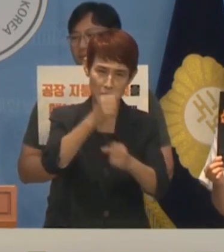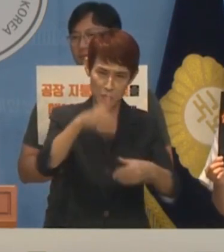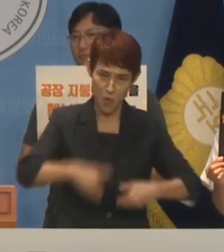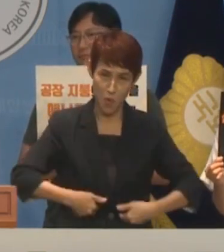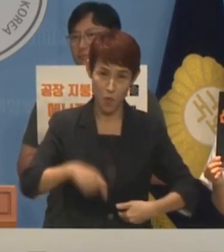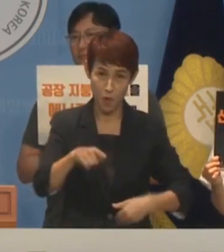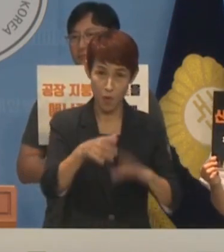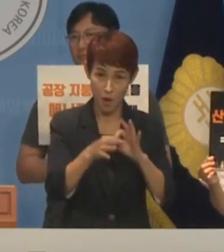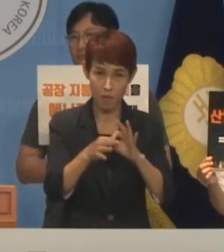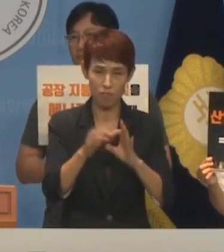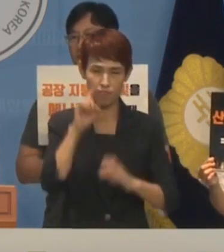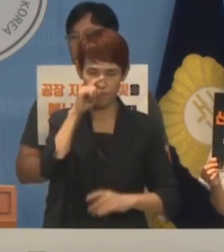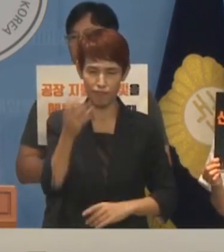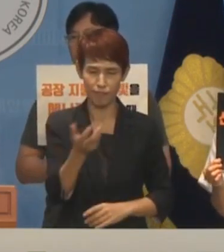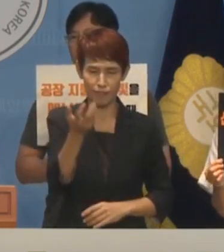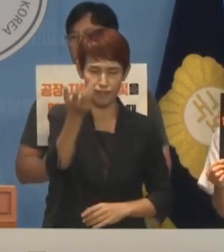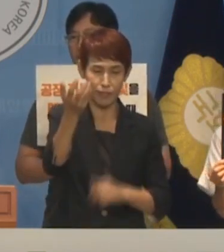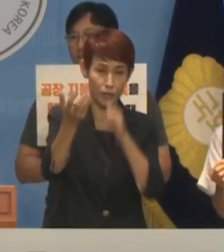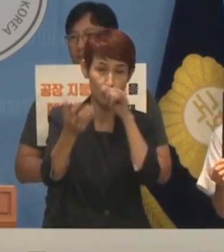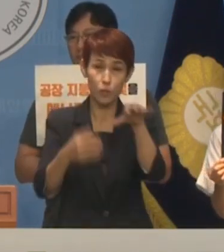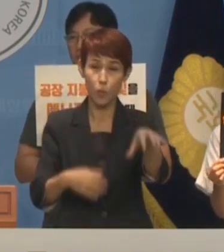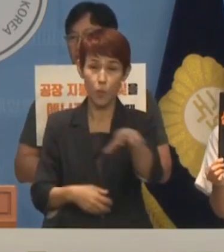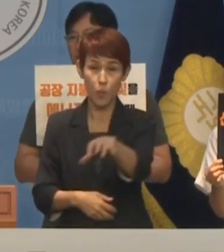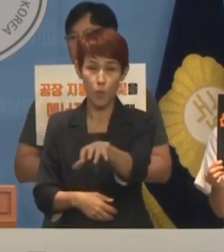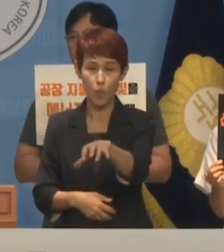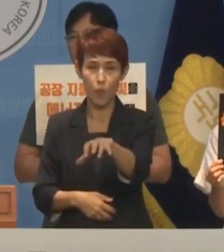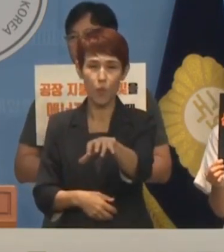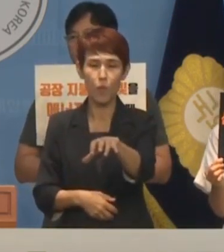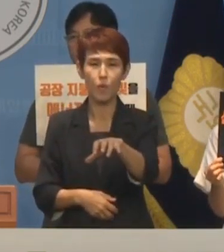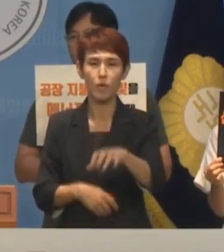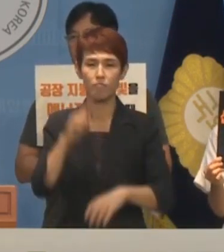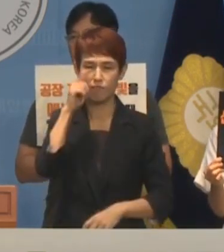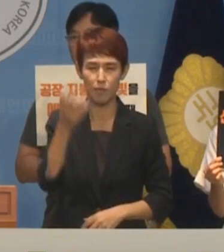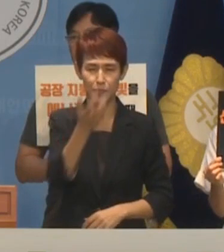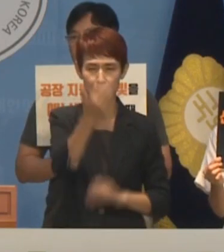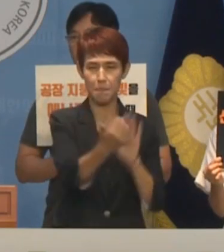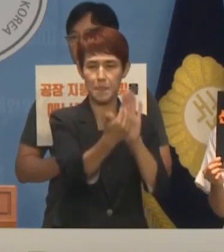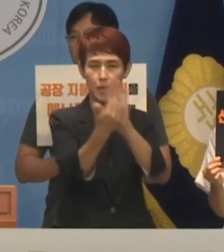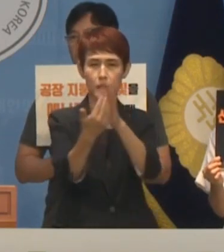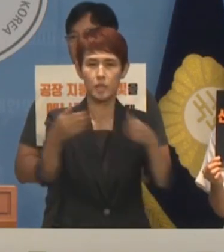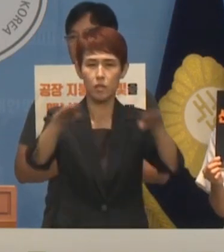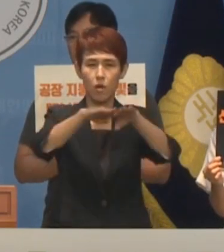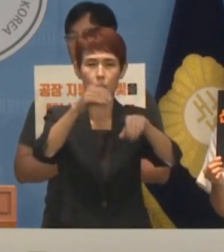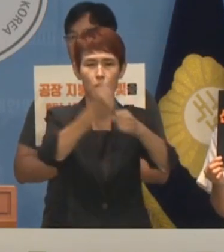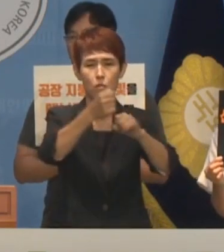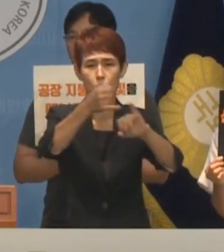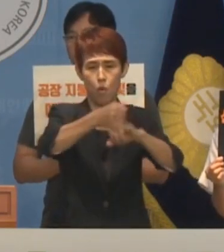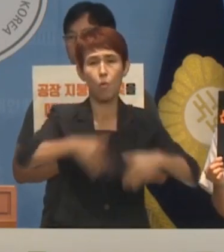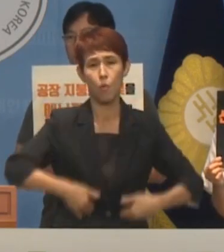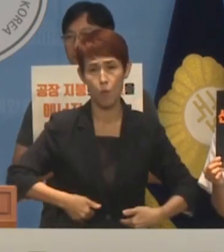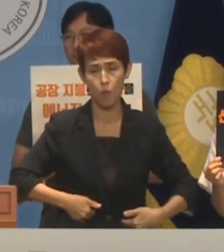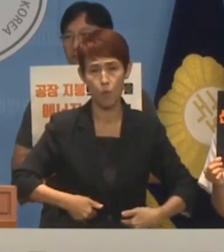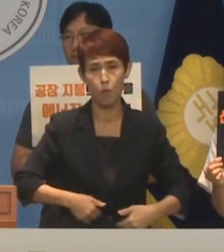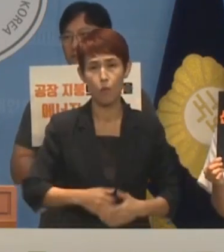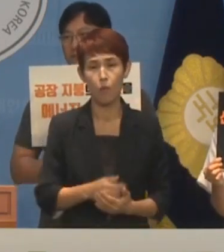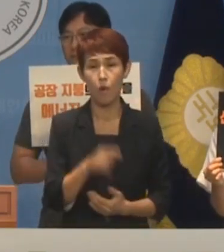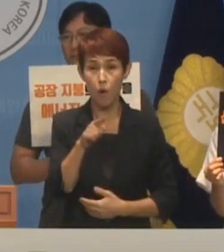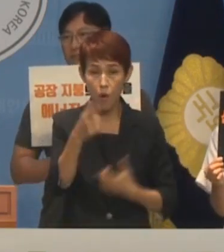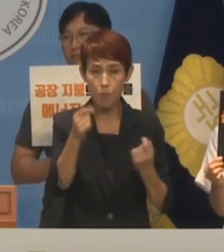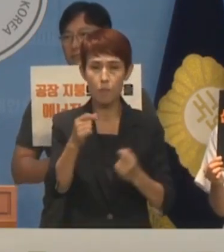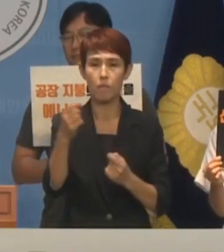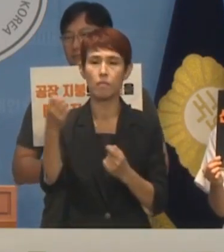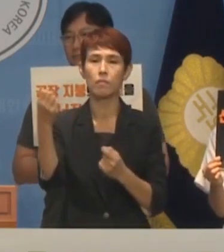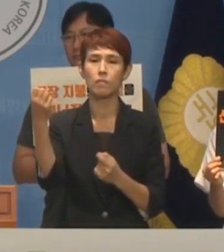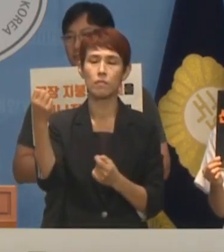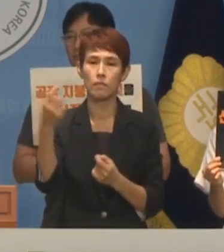오염물질을 배출한 시설의 경우에 배출 방지 시설을 꼭 설치해야 하는 것처럼 에너지를 많이 소비하는 시설의